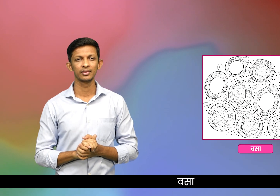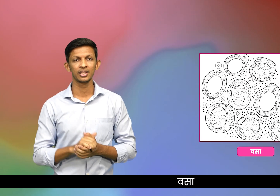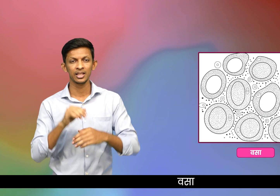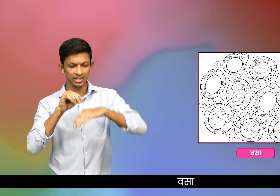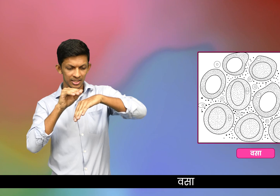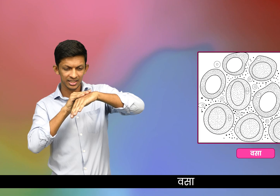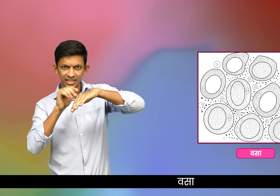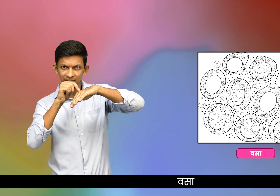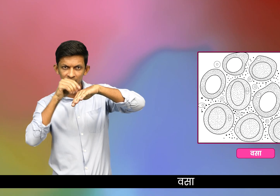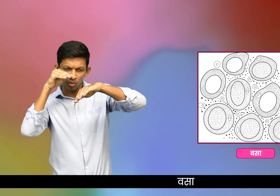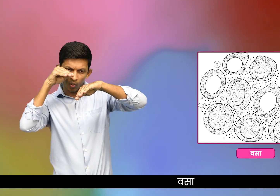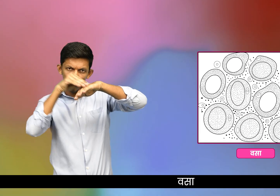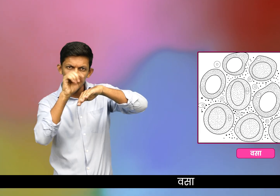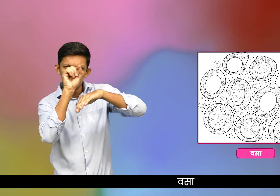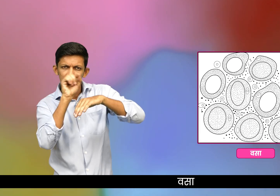वसा,